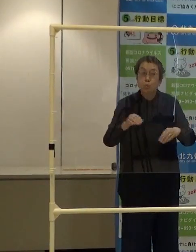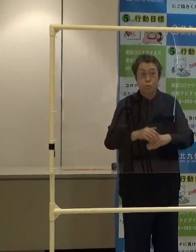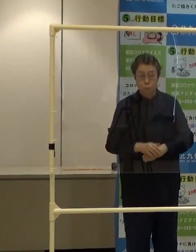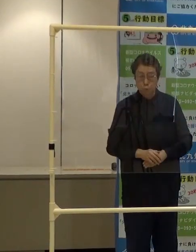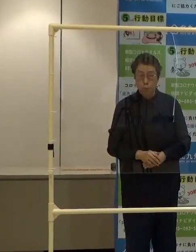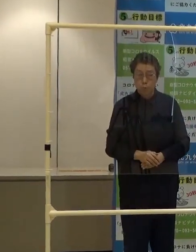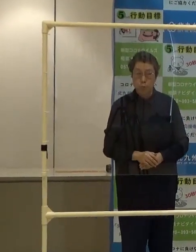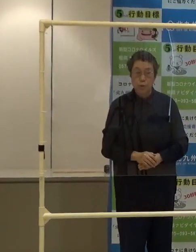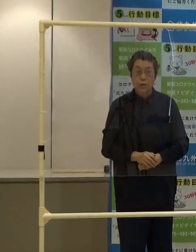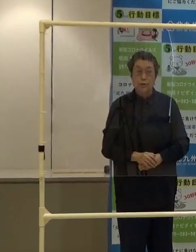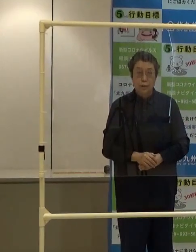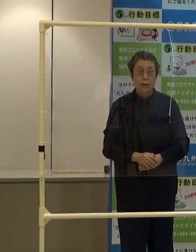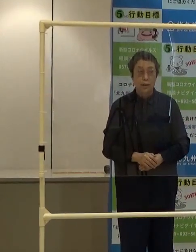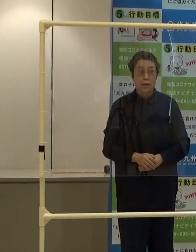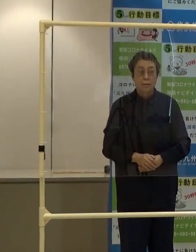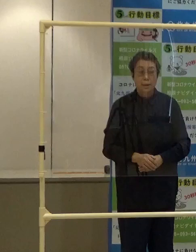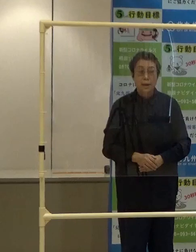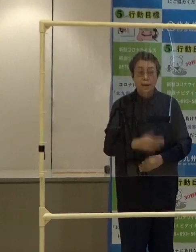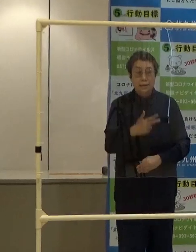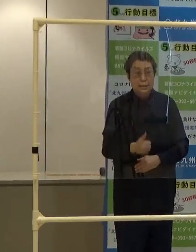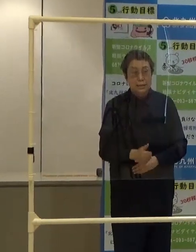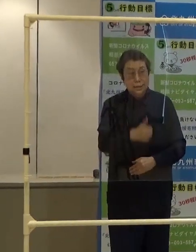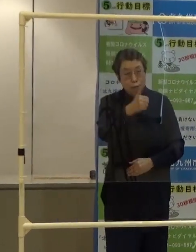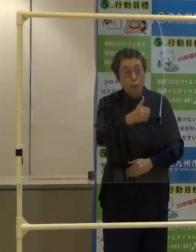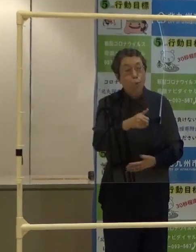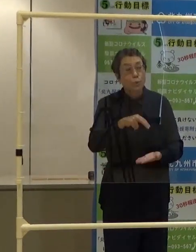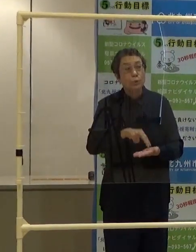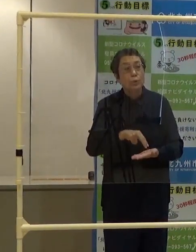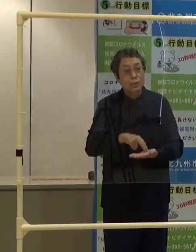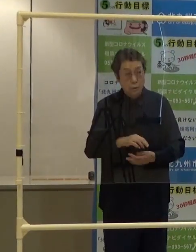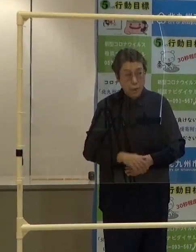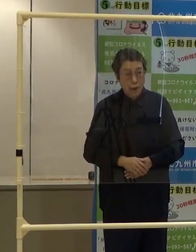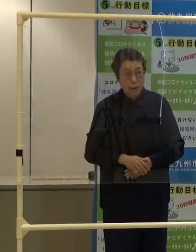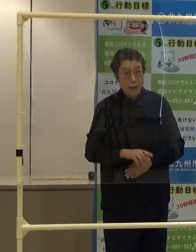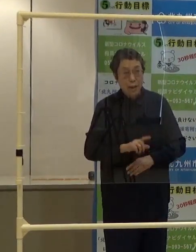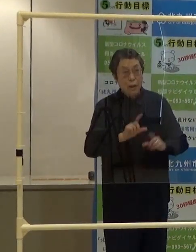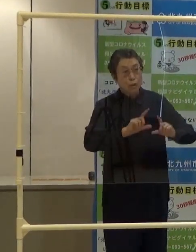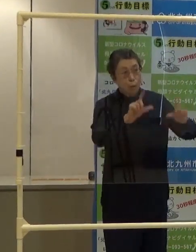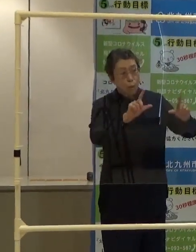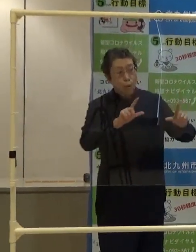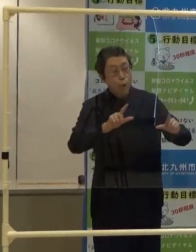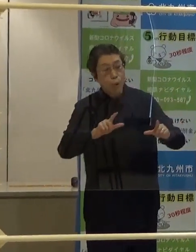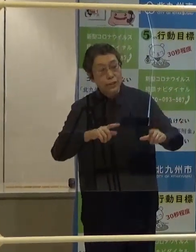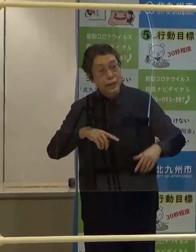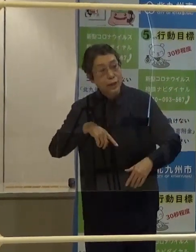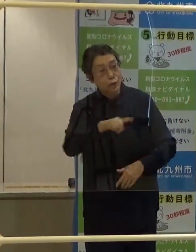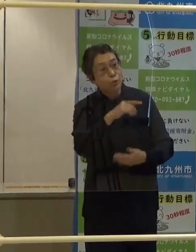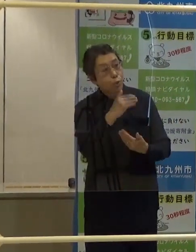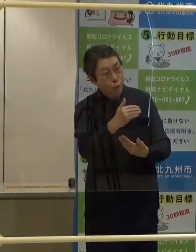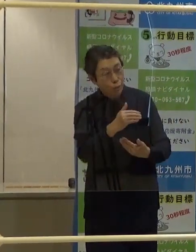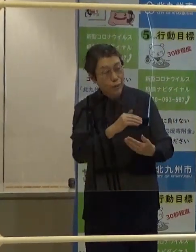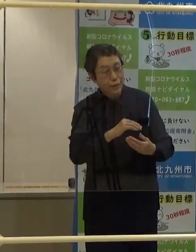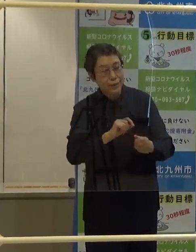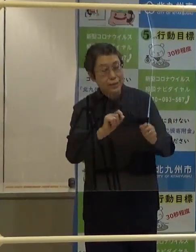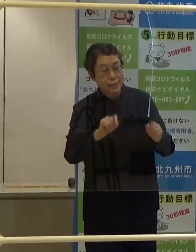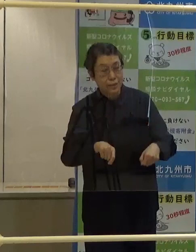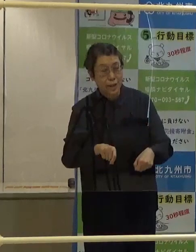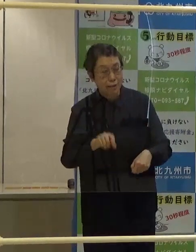していますけれども、市長としては東京に行くことについてどういうふうにこう考えていらっしゃいますでしょう